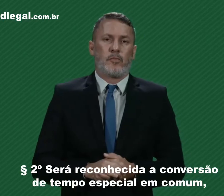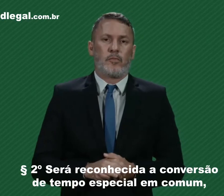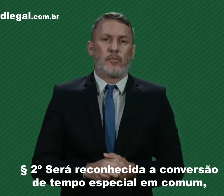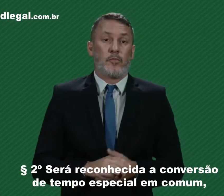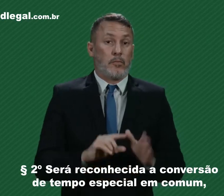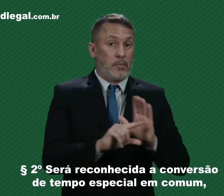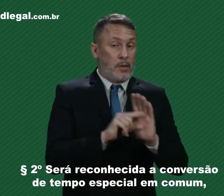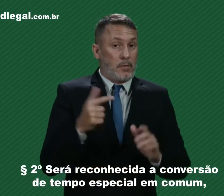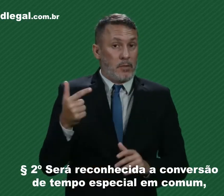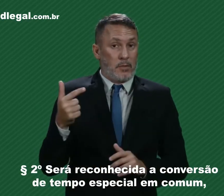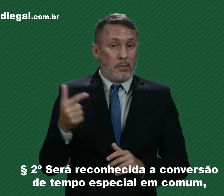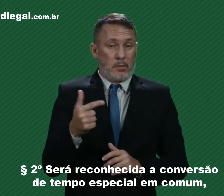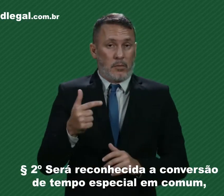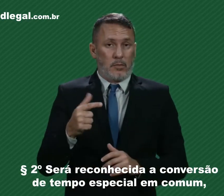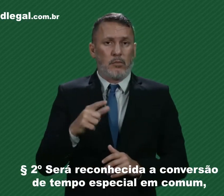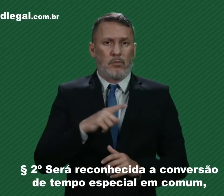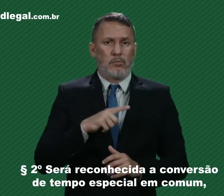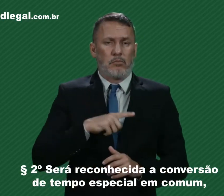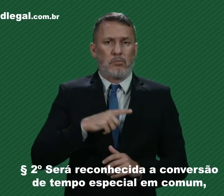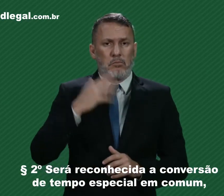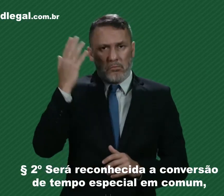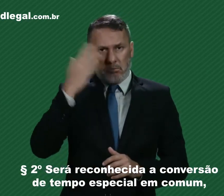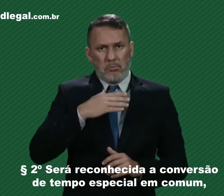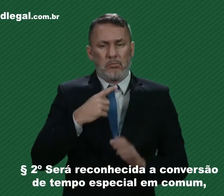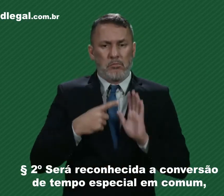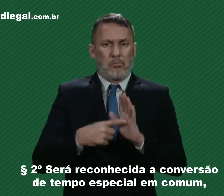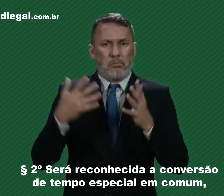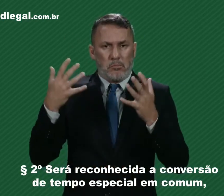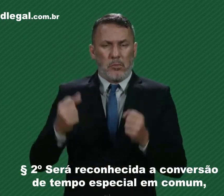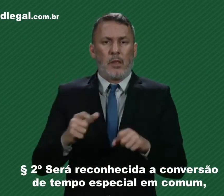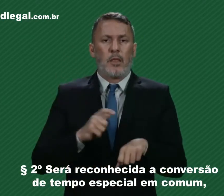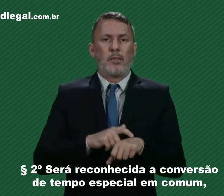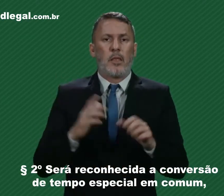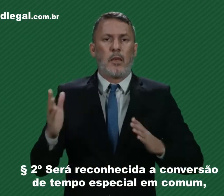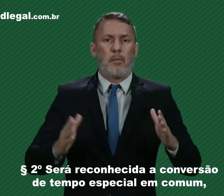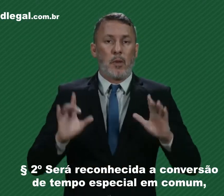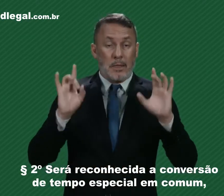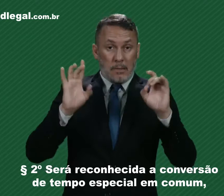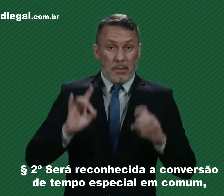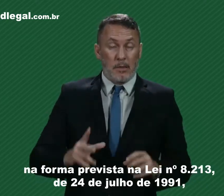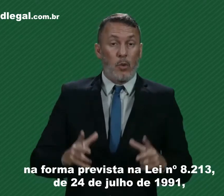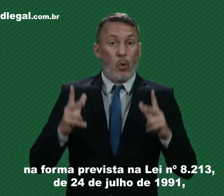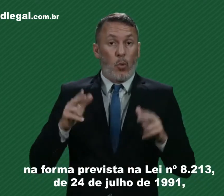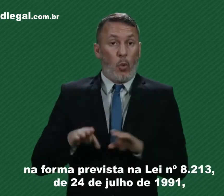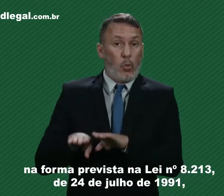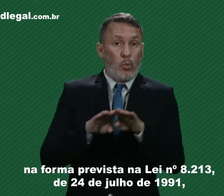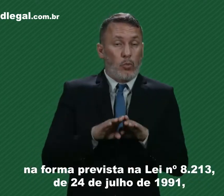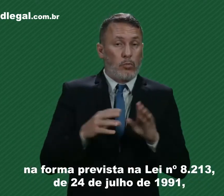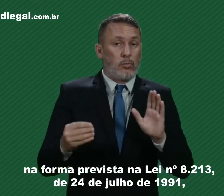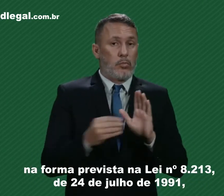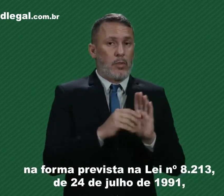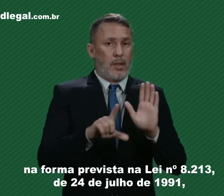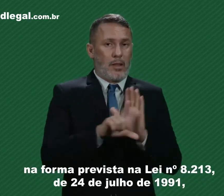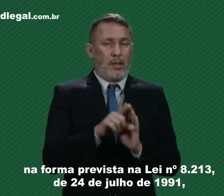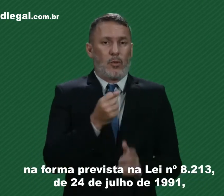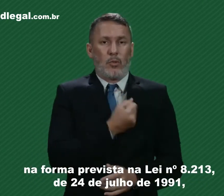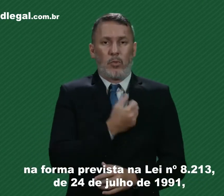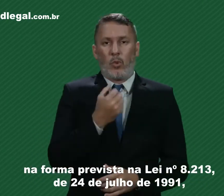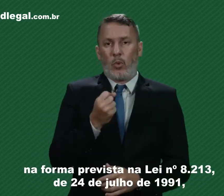Parágrafo 2º. Será reconhecida a conversão de tempo especial em comum, na forma prevista na Lei